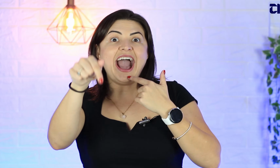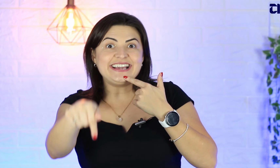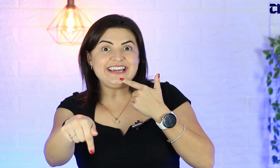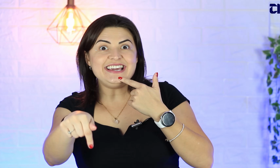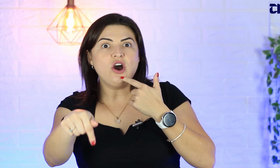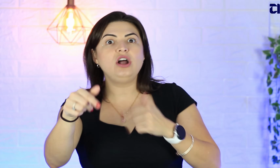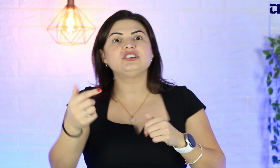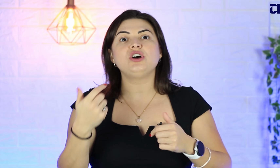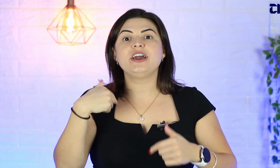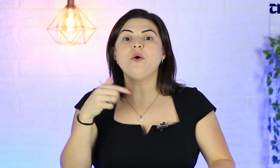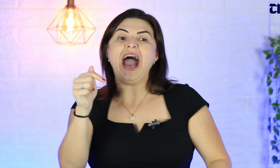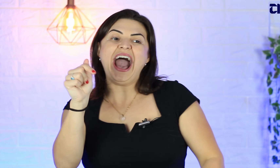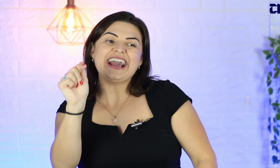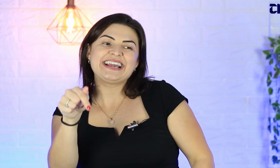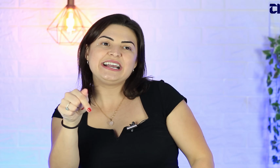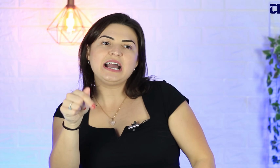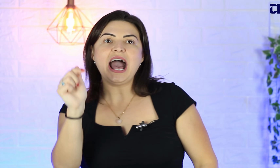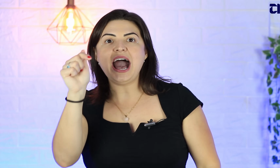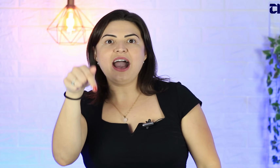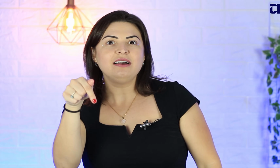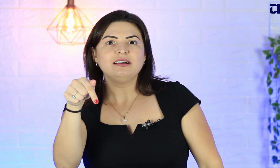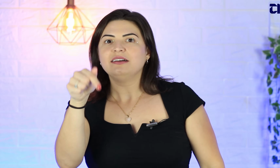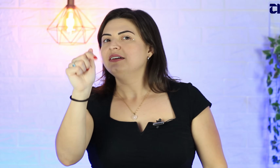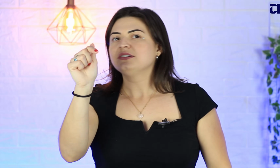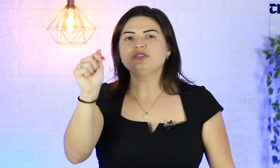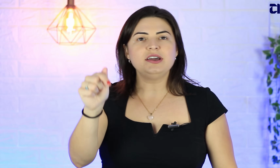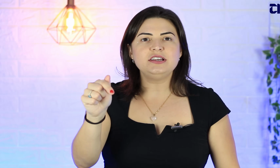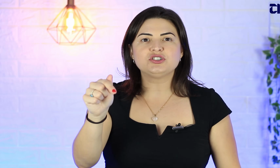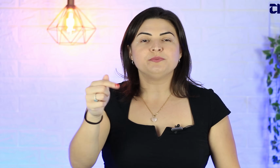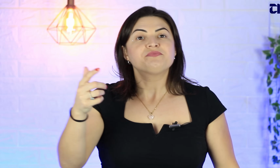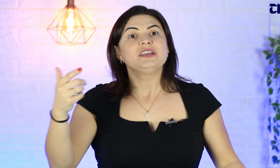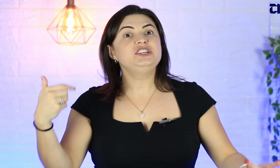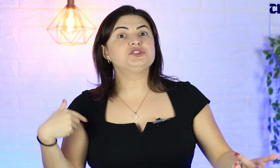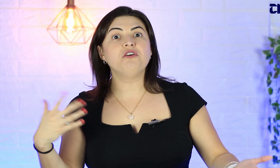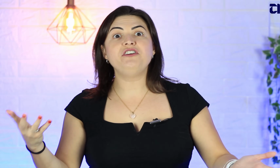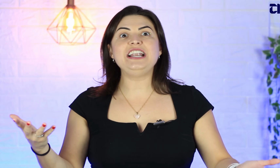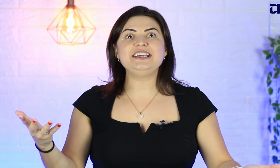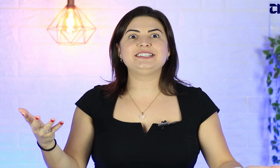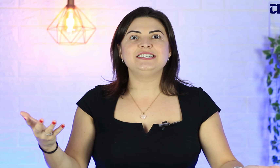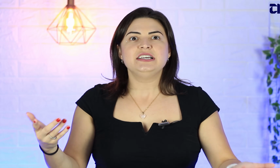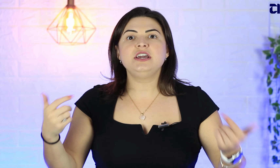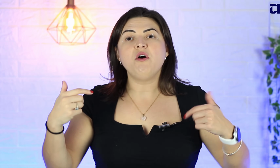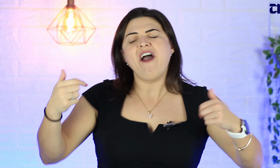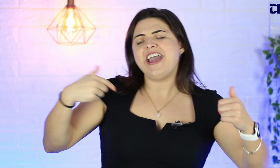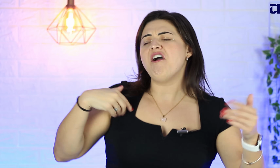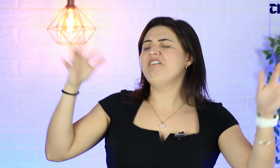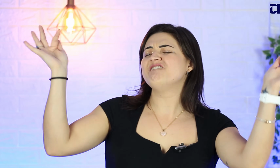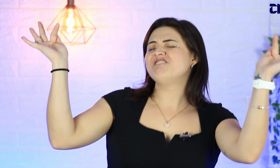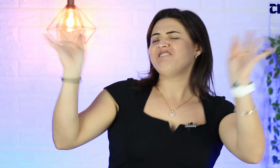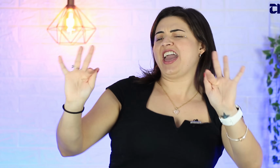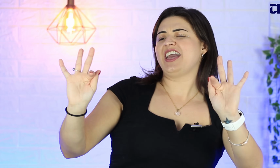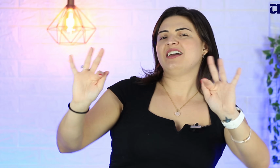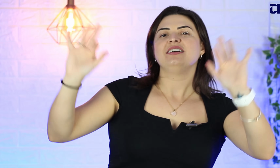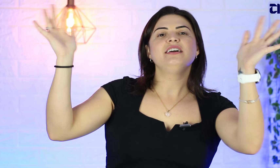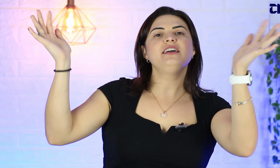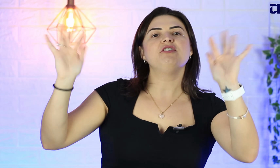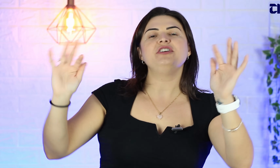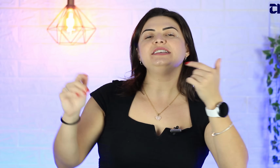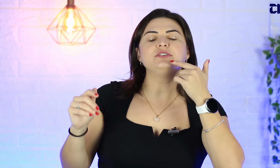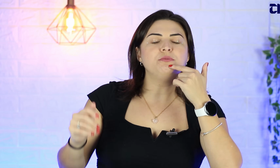Aqui, olha só. Eu, a, a. Só isso. Estou feliz. E eu, eu, eu, feliz. Eu